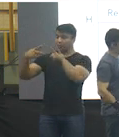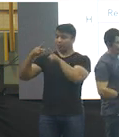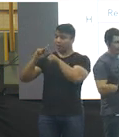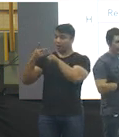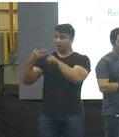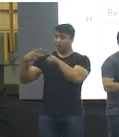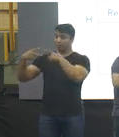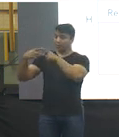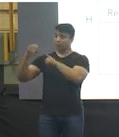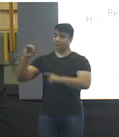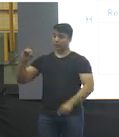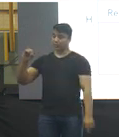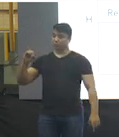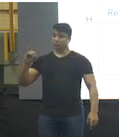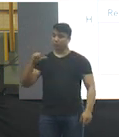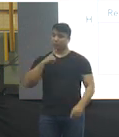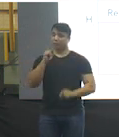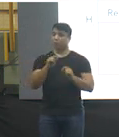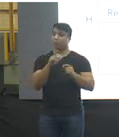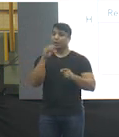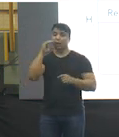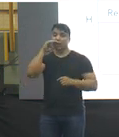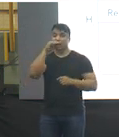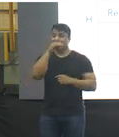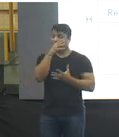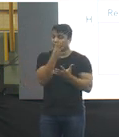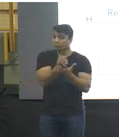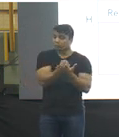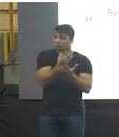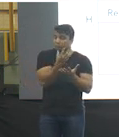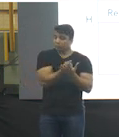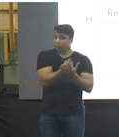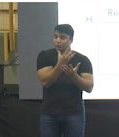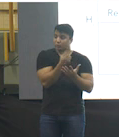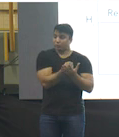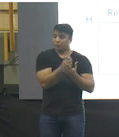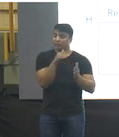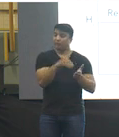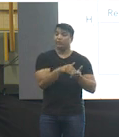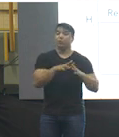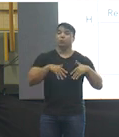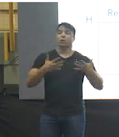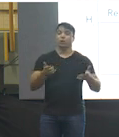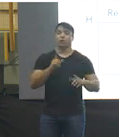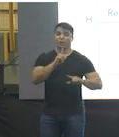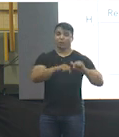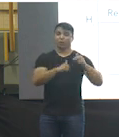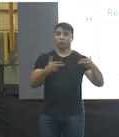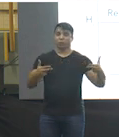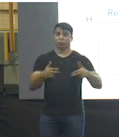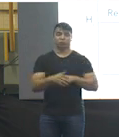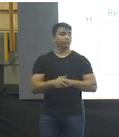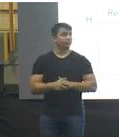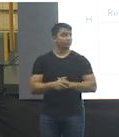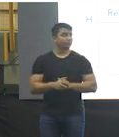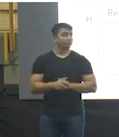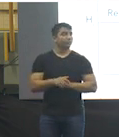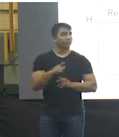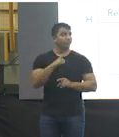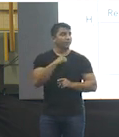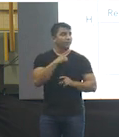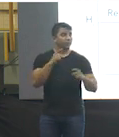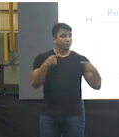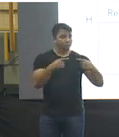ele começa a absorver calor, a energia vai subindo até chegar no ponto final. Quem é o ponto final? Produto. Ó, a